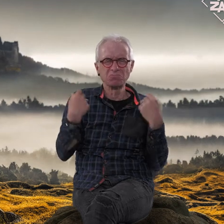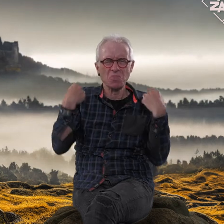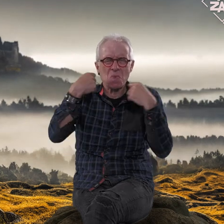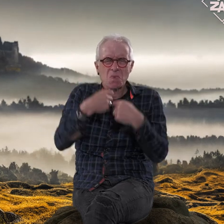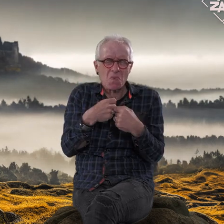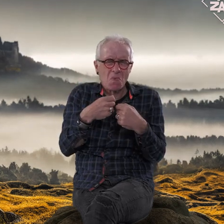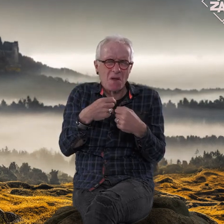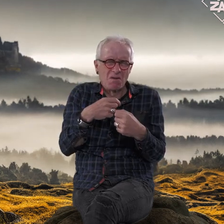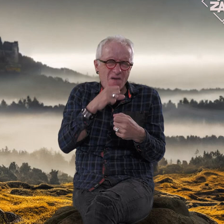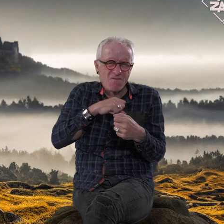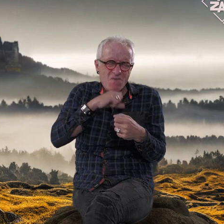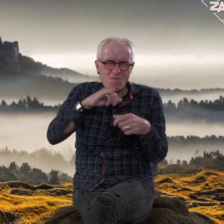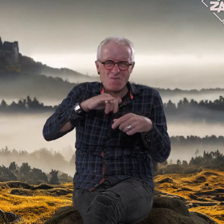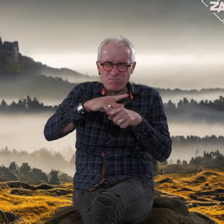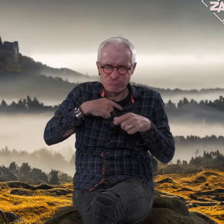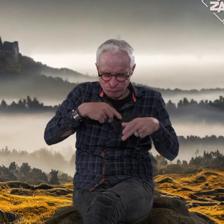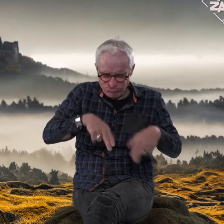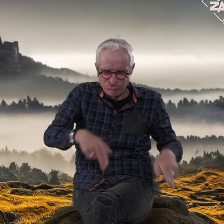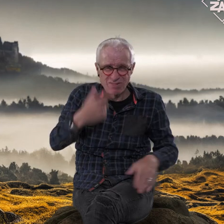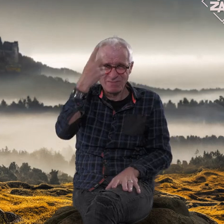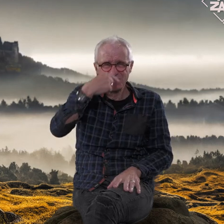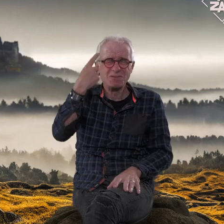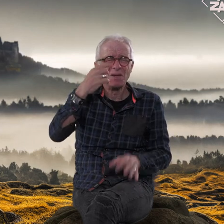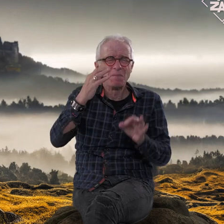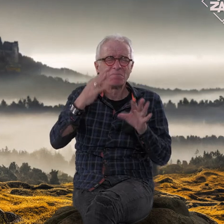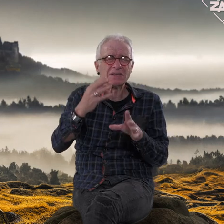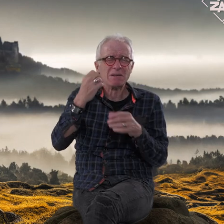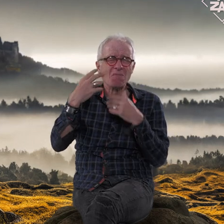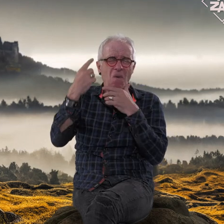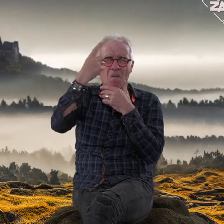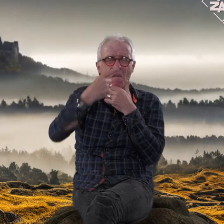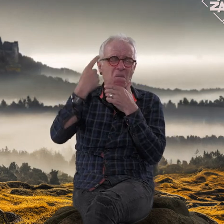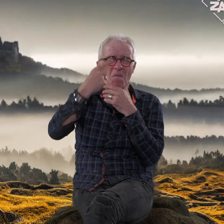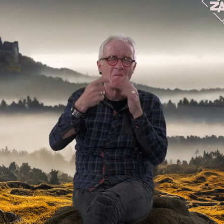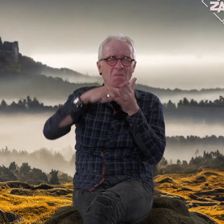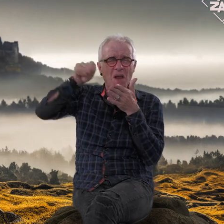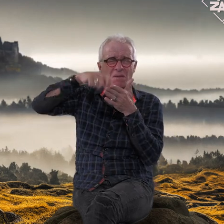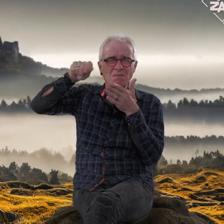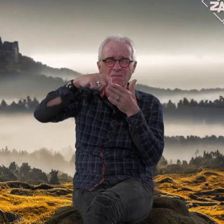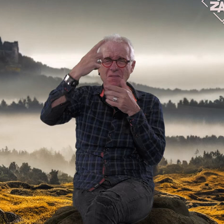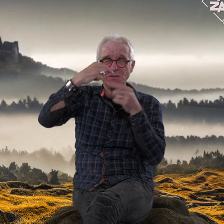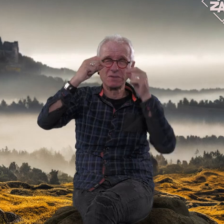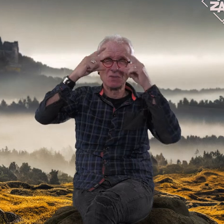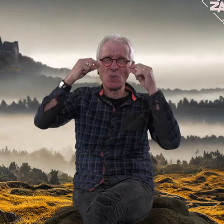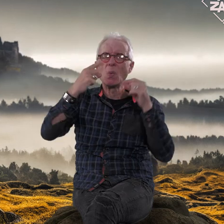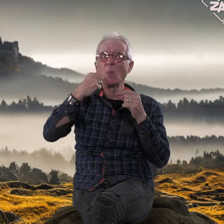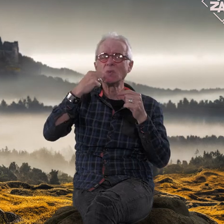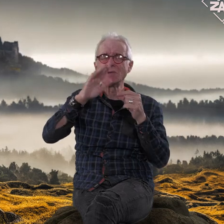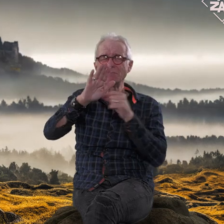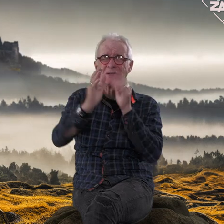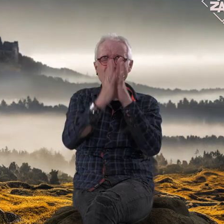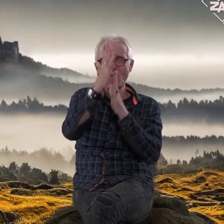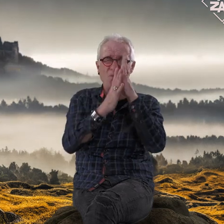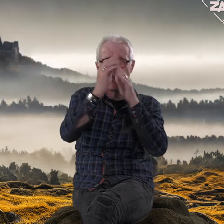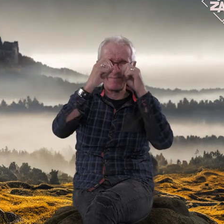toile en lambeaux, la figure pareille à un masque de plâtre et les deux yeux plus rouges que des charbons. En approchant de lui la